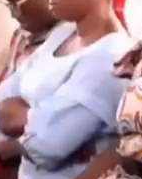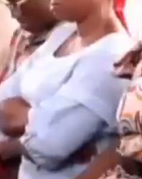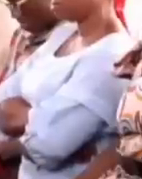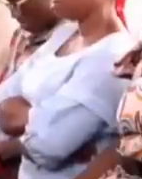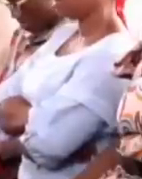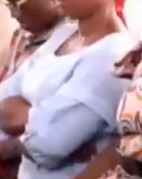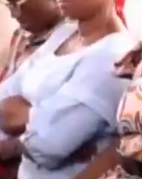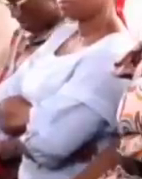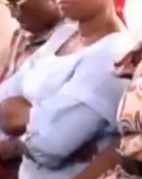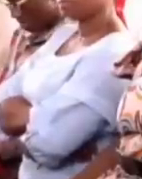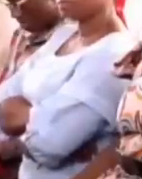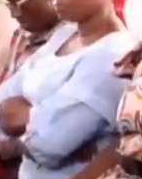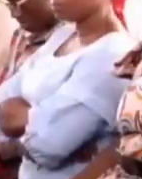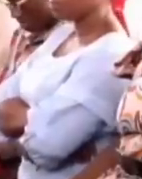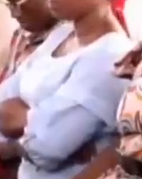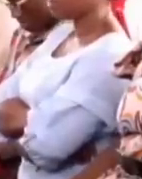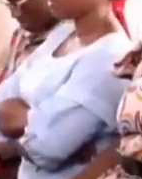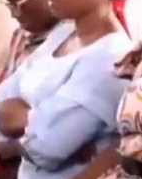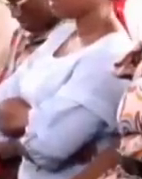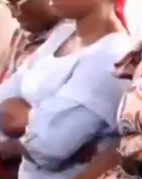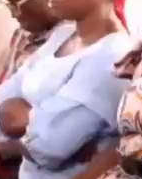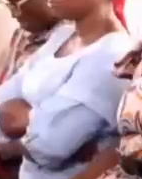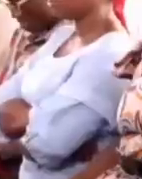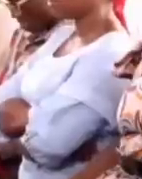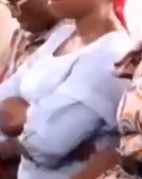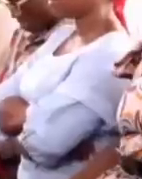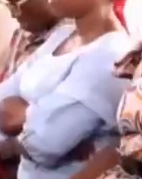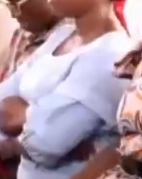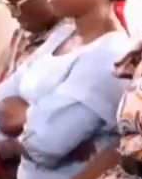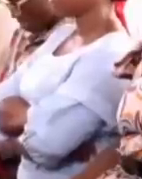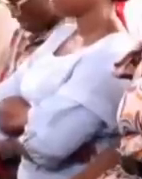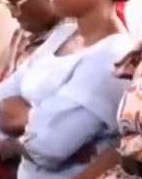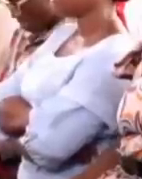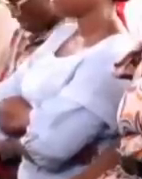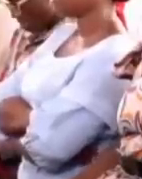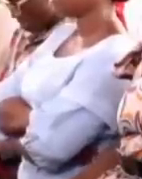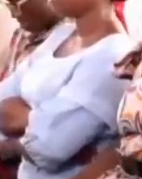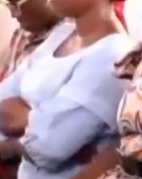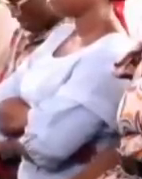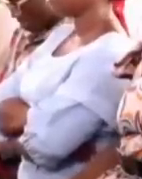Niambie wewe ambao ungekuwa kwenye interview unachagua watu, ungechagua kwa gezo gani?